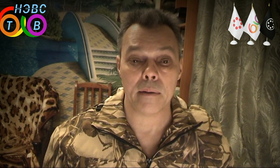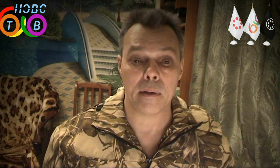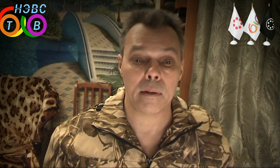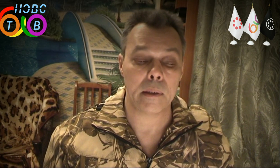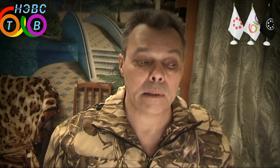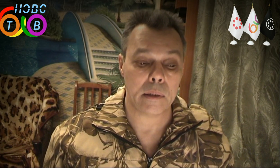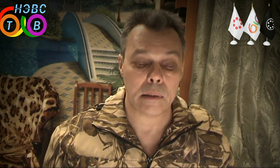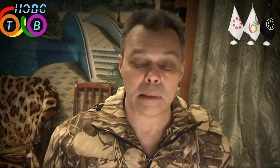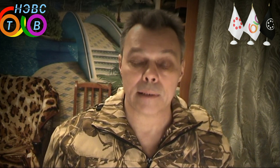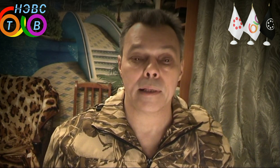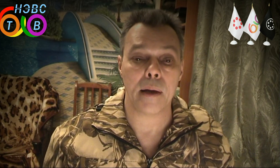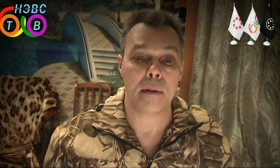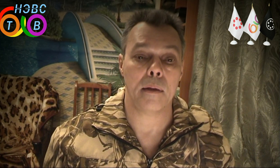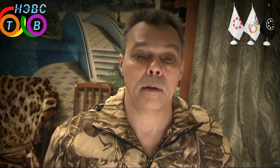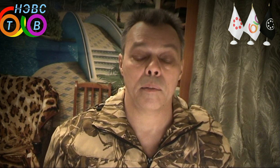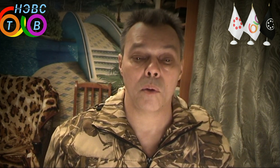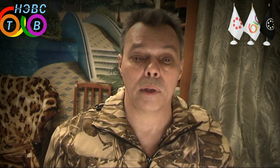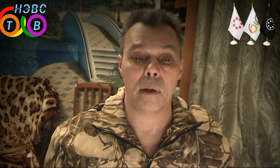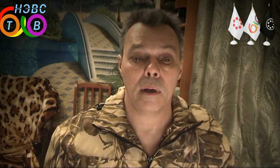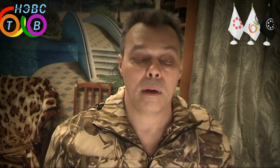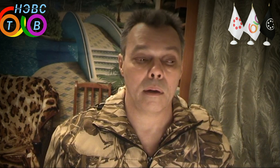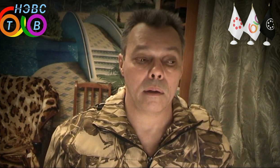влияния на расстоянии ребенка